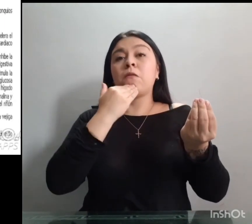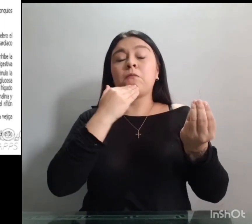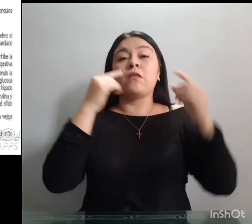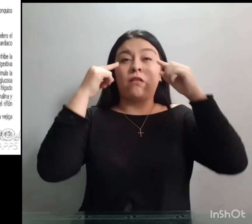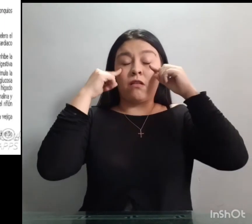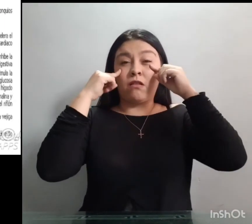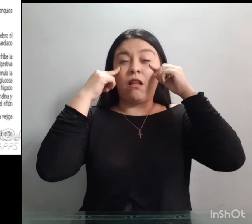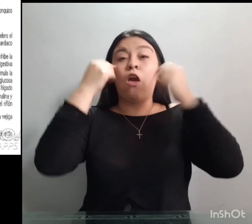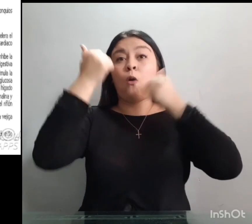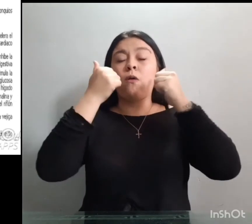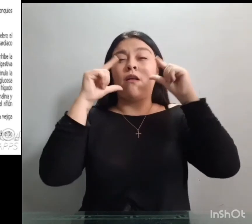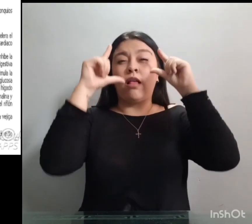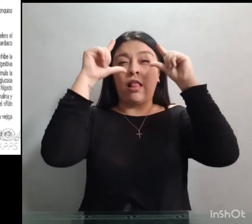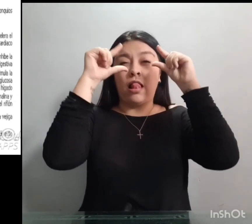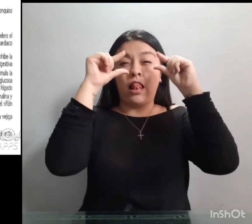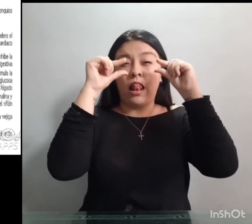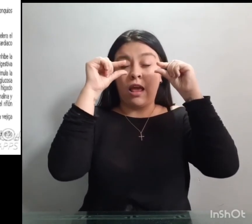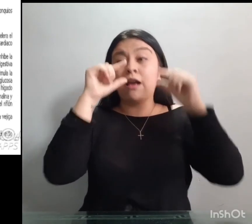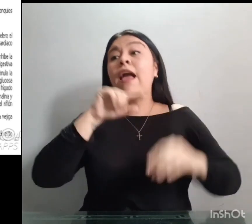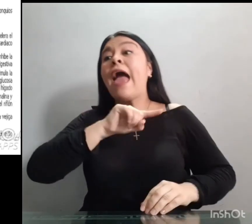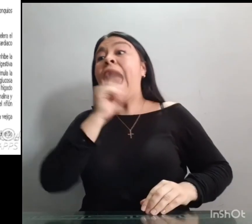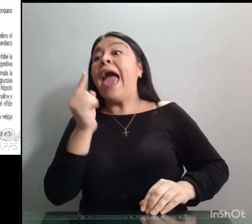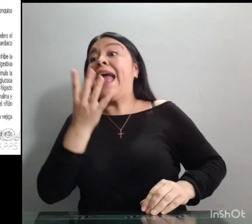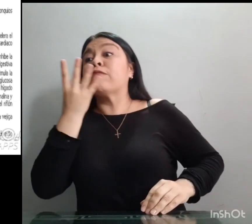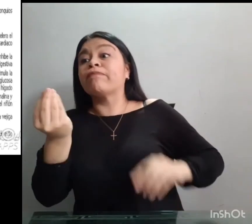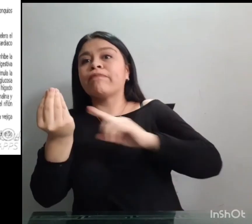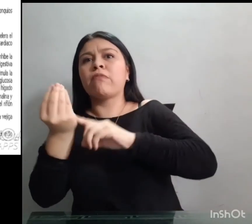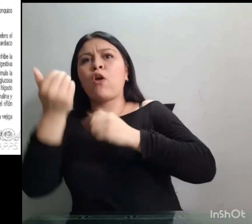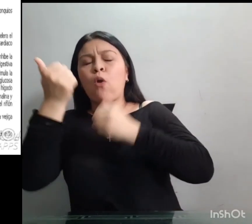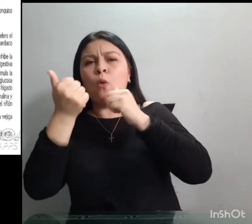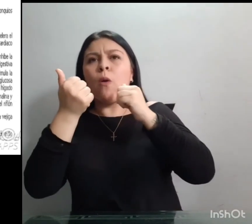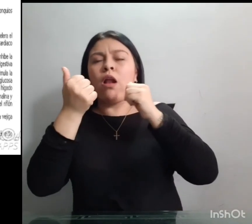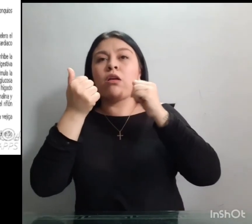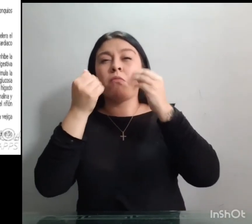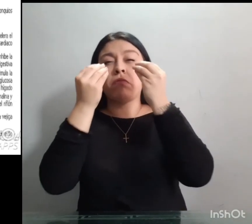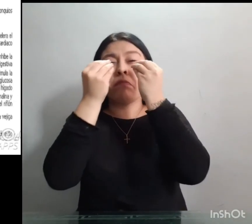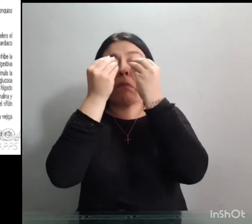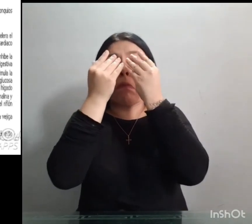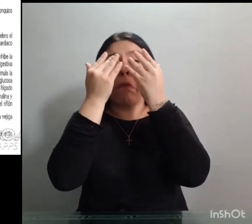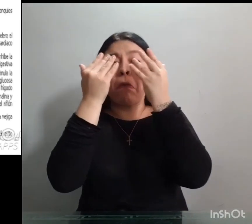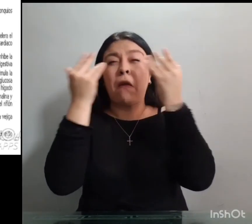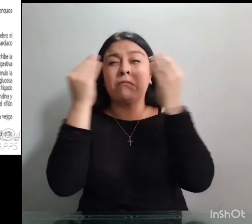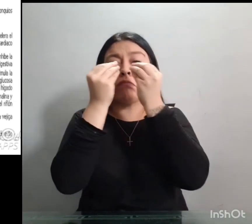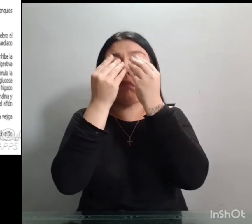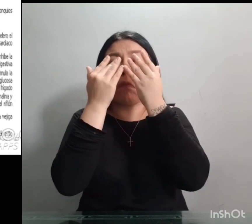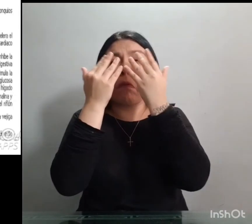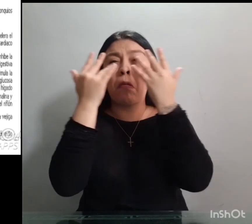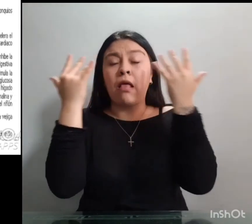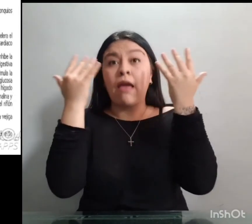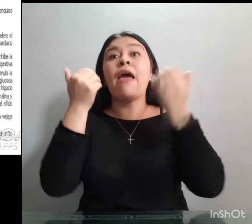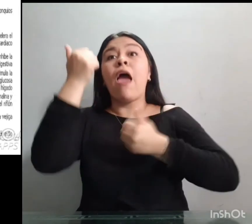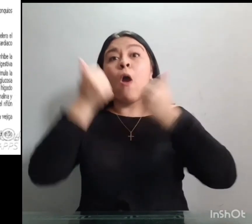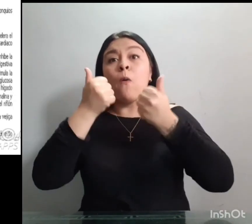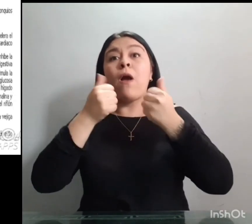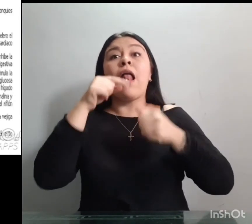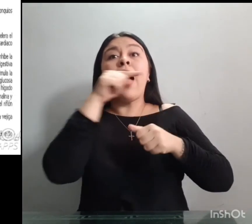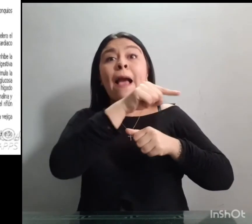que se dilate la pupila. El sistema parasimpático permite que nosotros produzcamos saliva, estimula